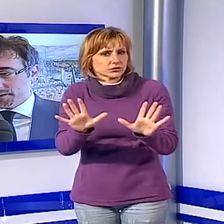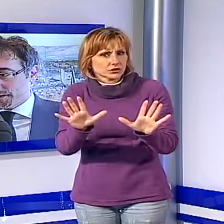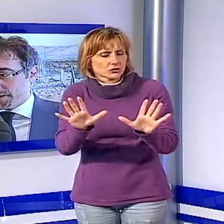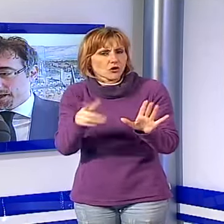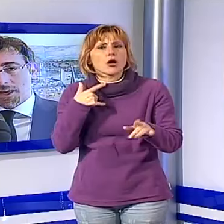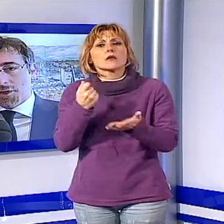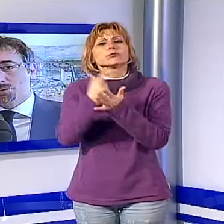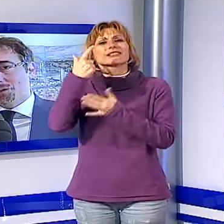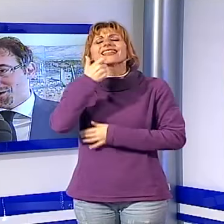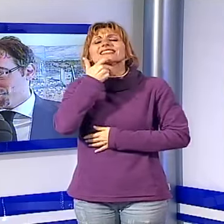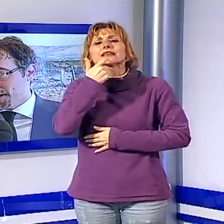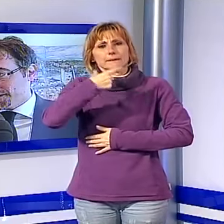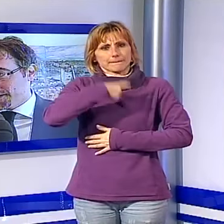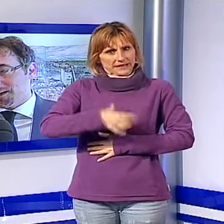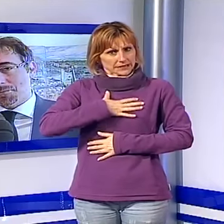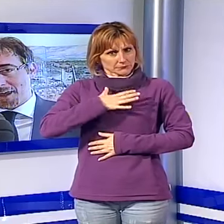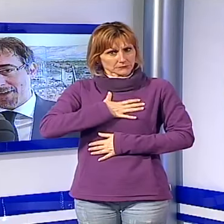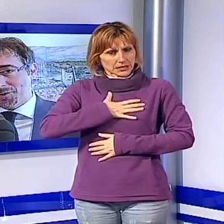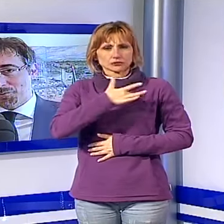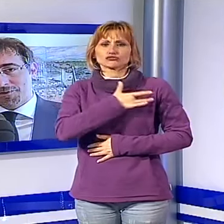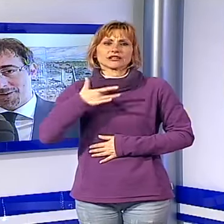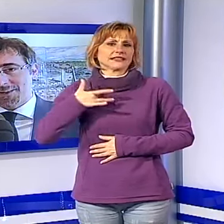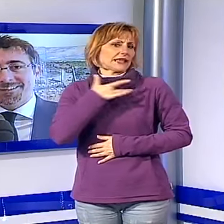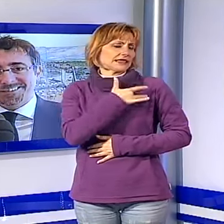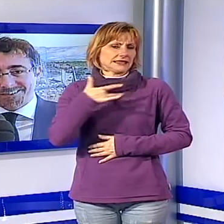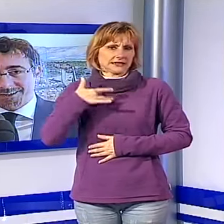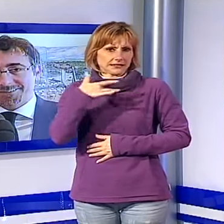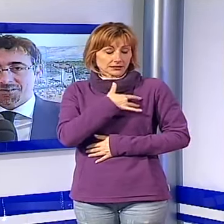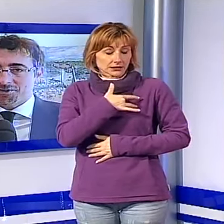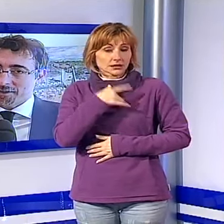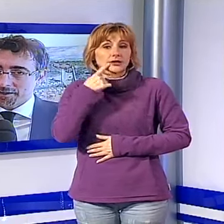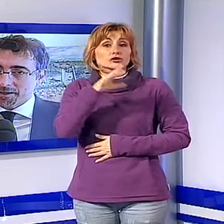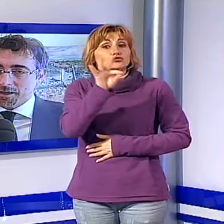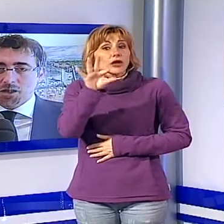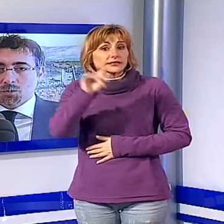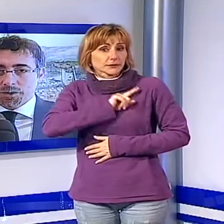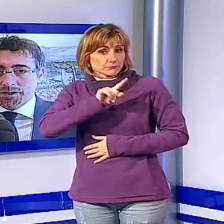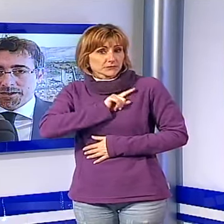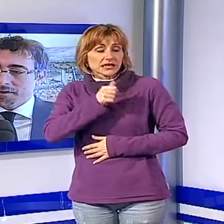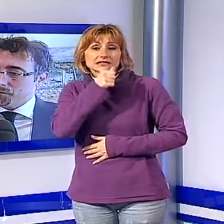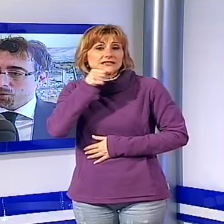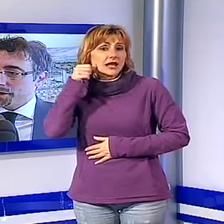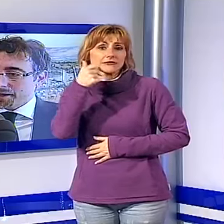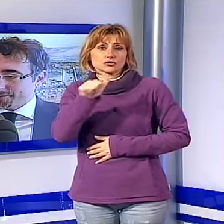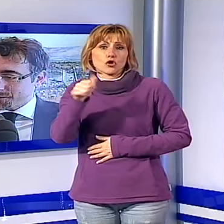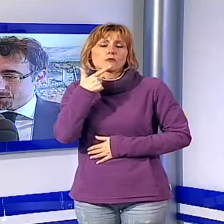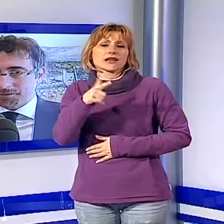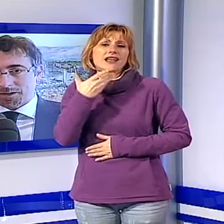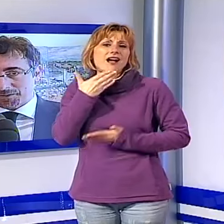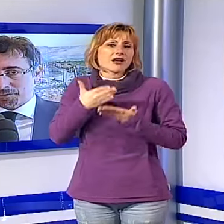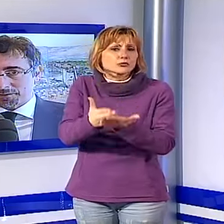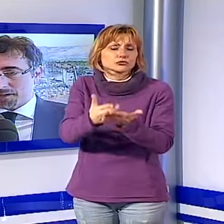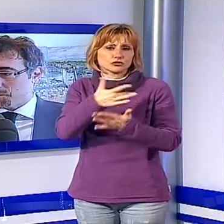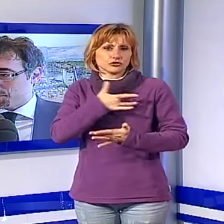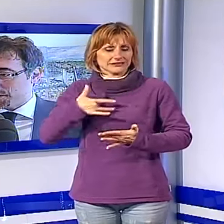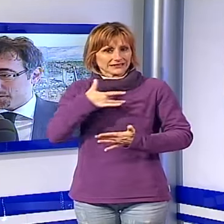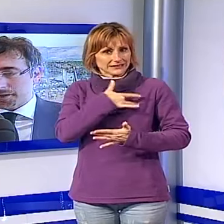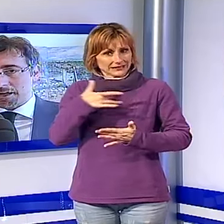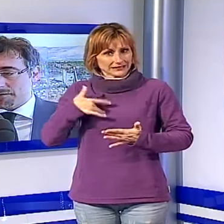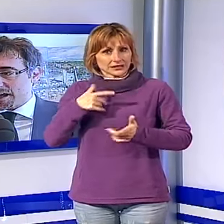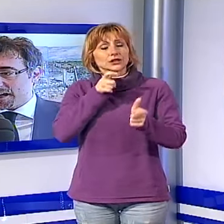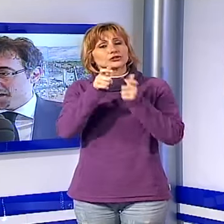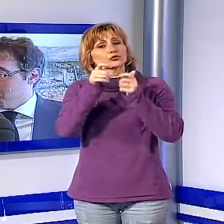cittadini e io tutte le scelte le prendo per fare gli interessi dei cittadini. Quindi fuori dai discorsi, capisco che siamo in